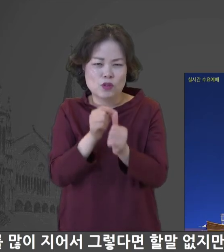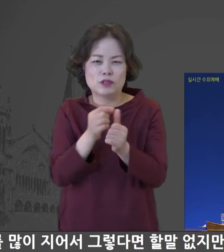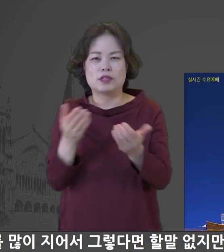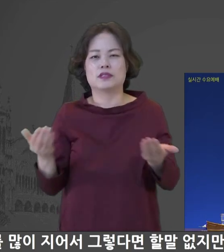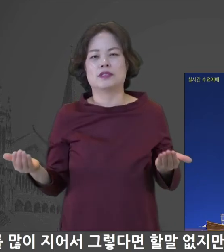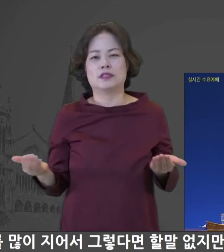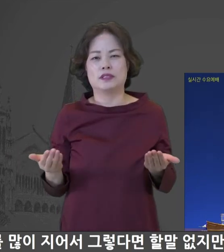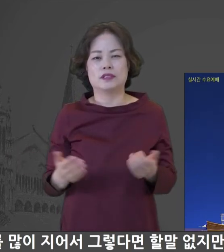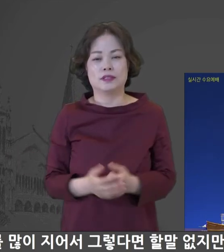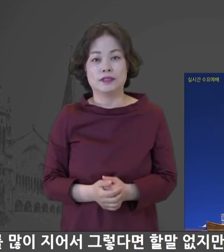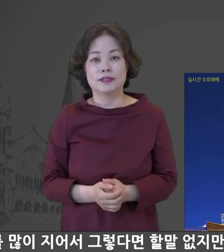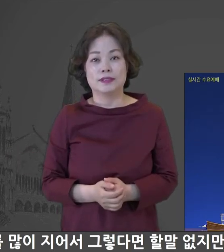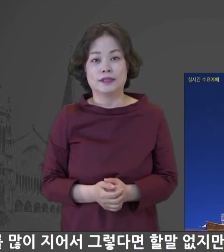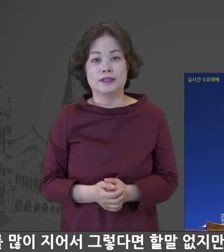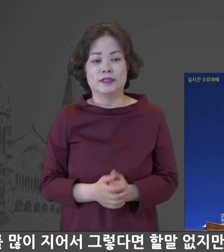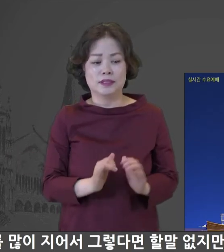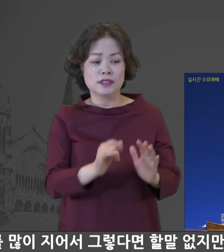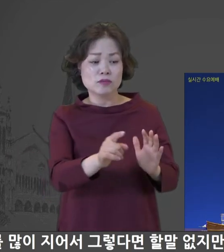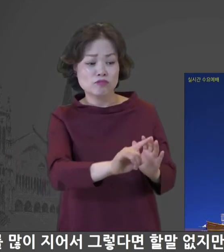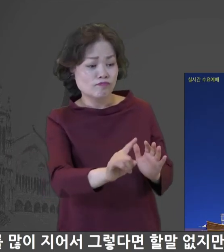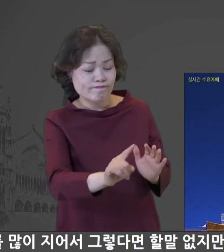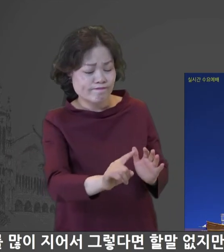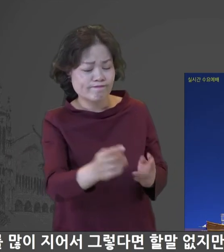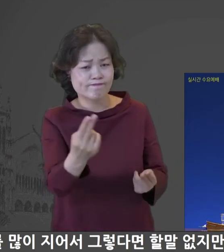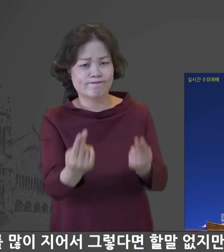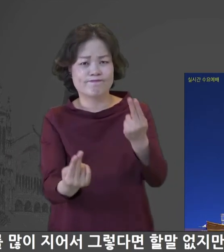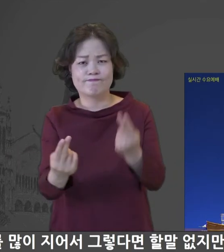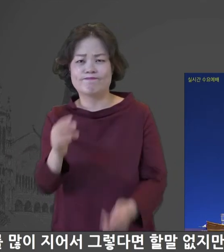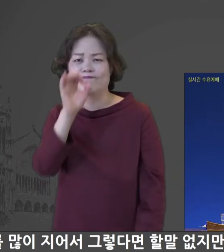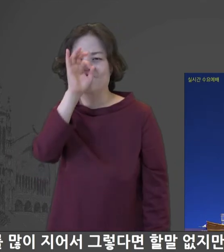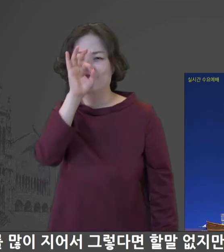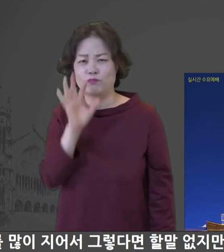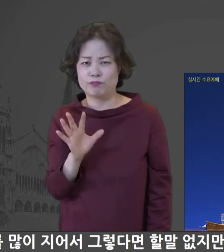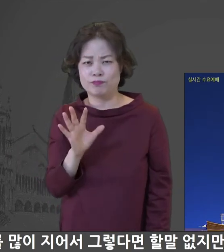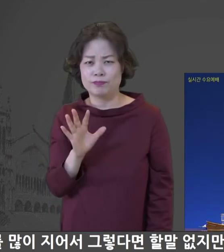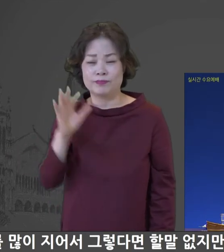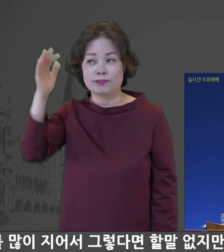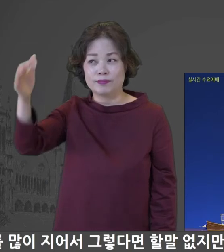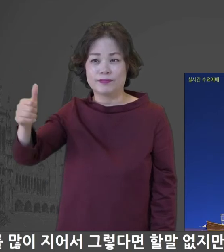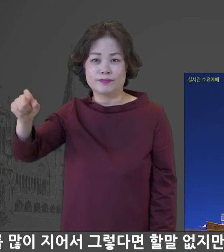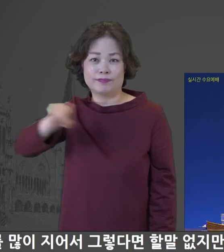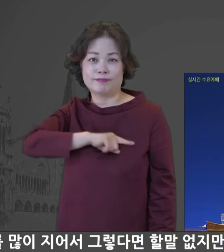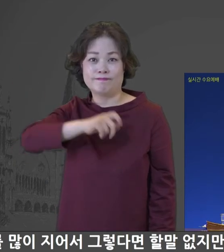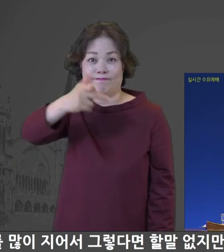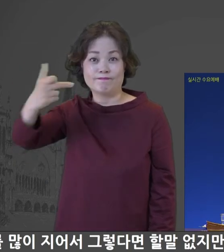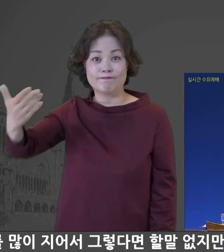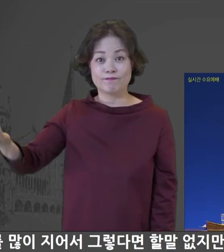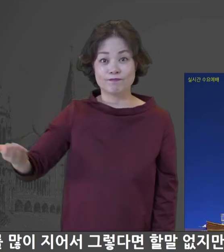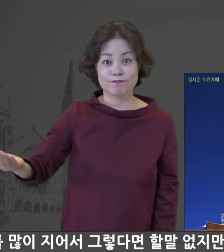일은 이 세상 어떤 것과도 비교할 수 없는 하나님의